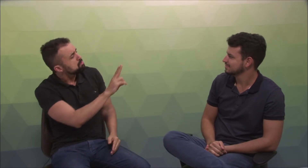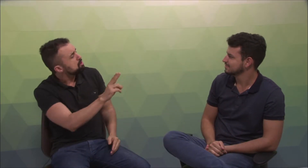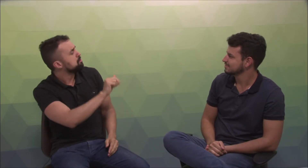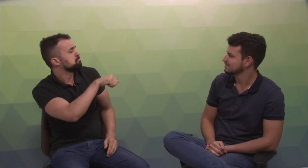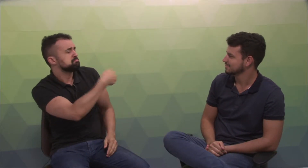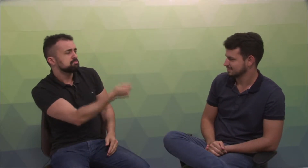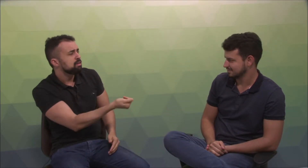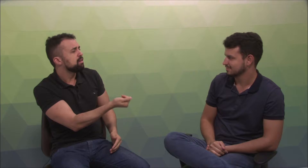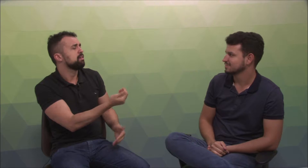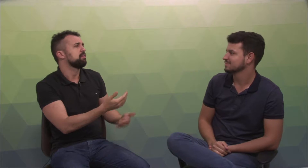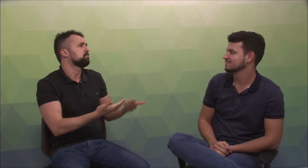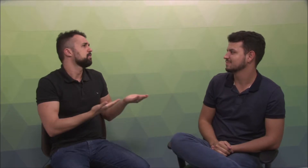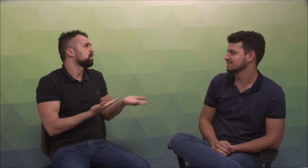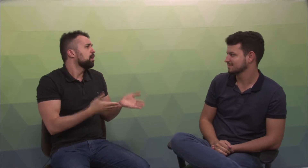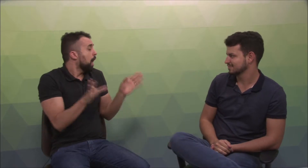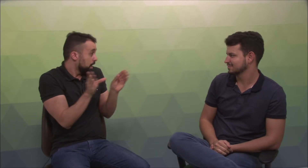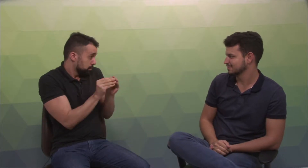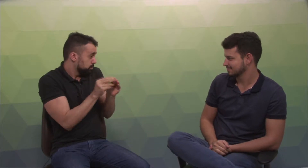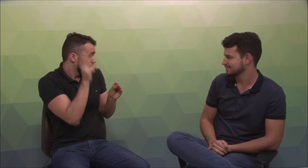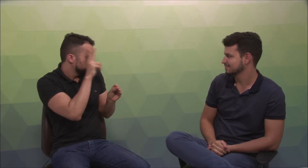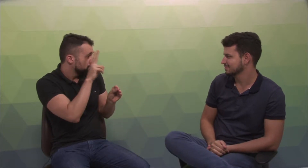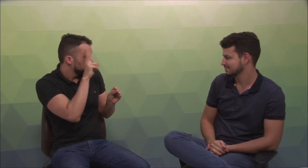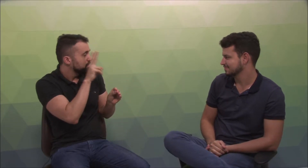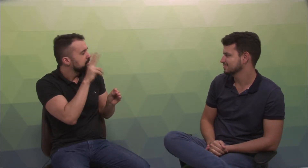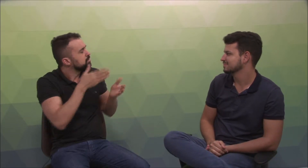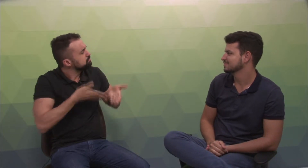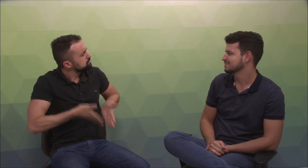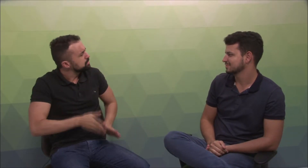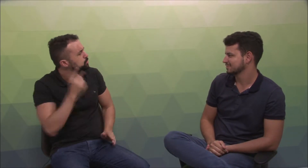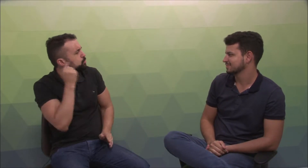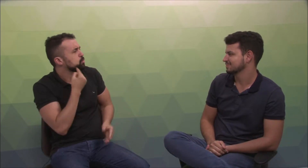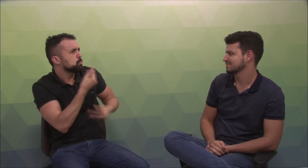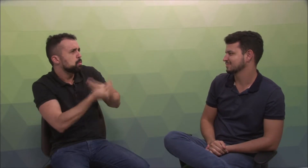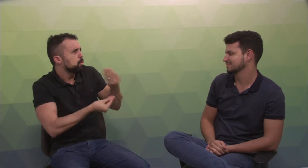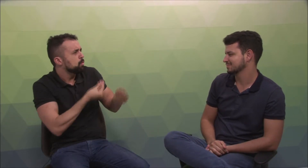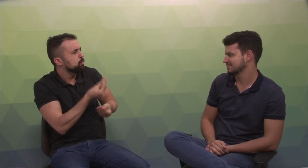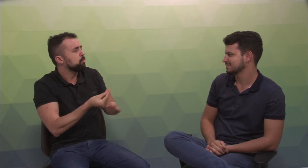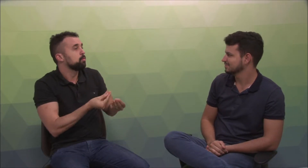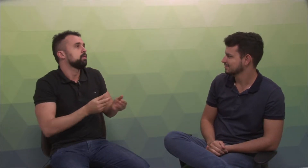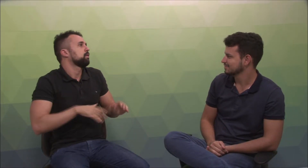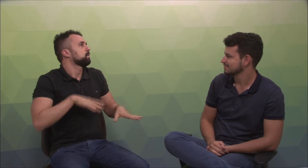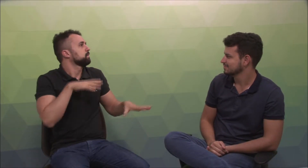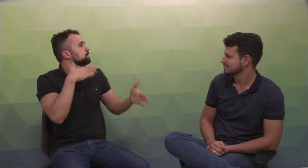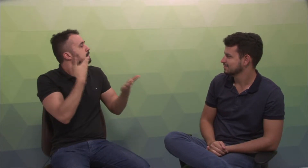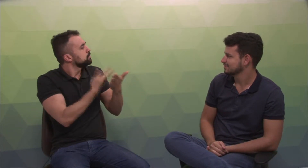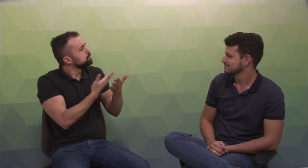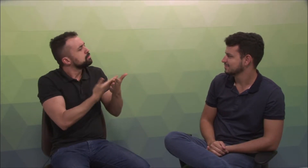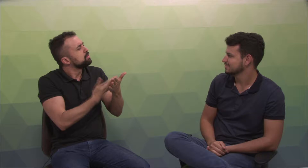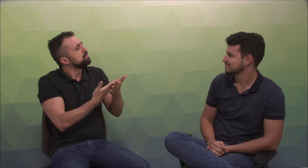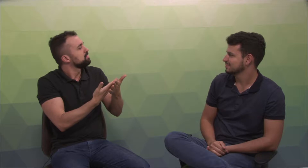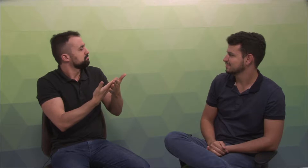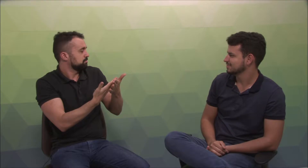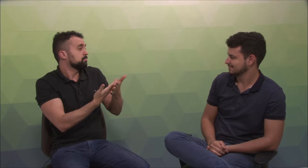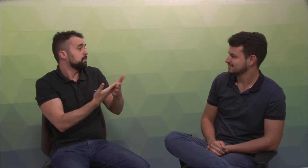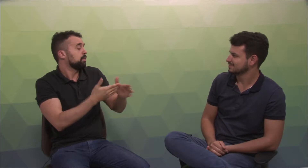Então, por favor, de forma resumida, diga seu nome, sinal, a sua história, se você nasceu surdo,